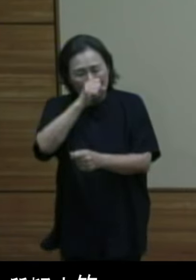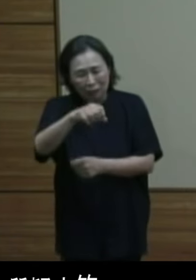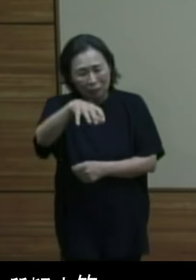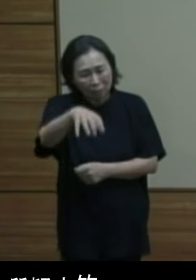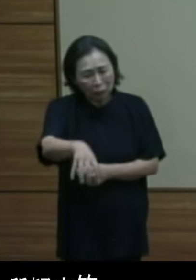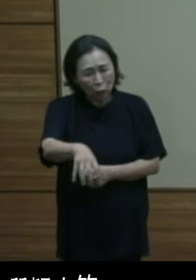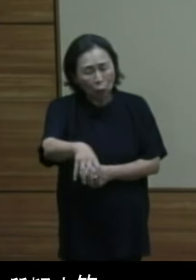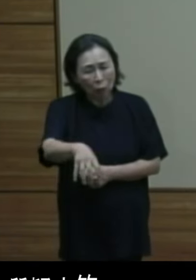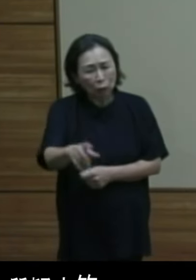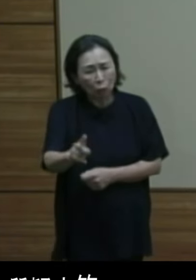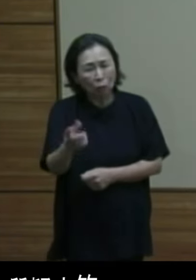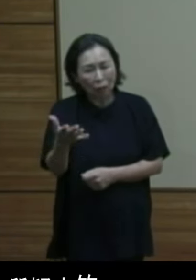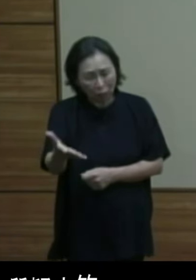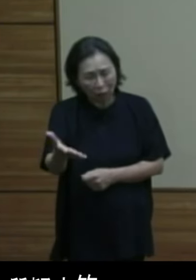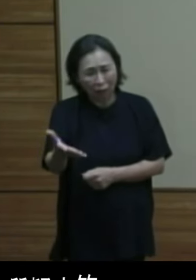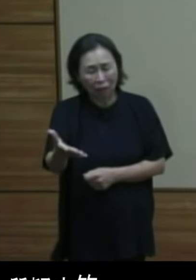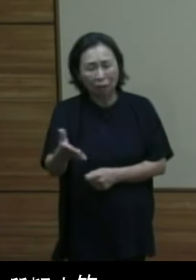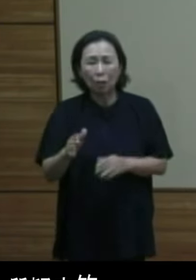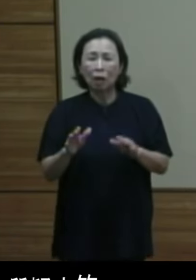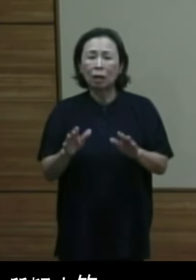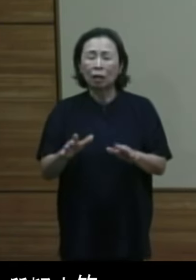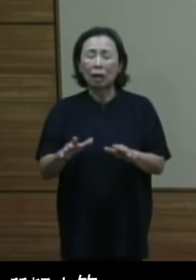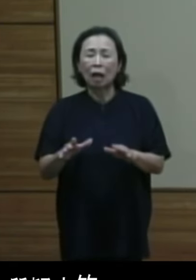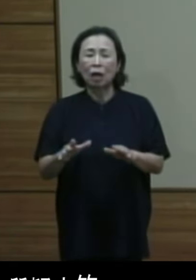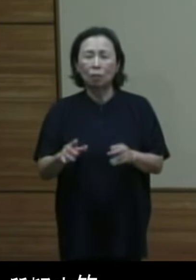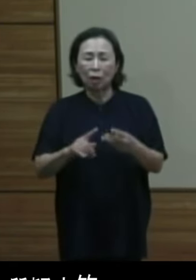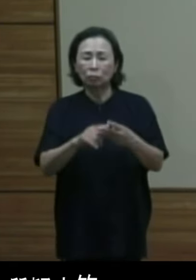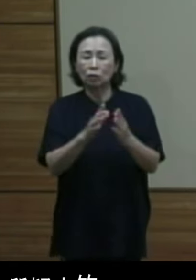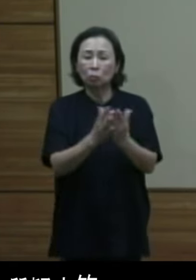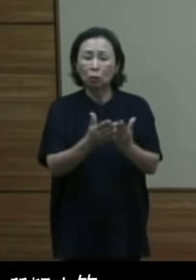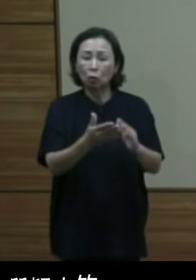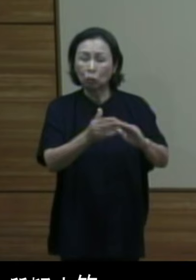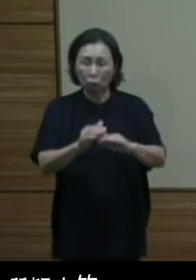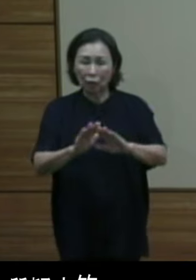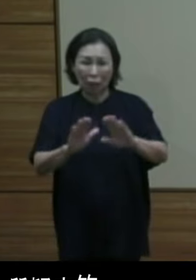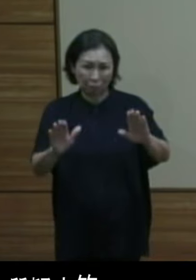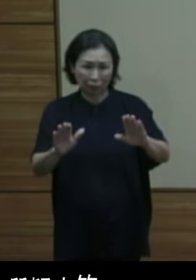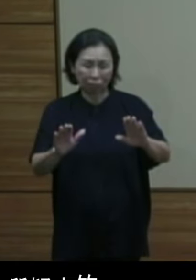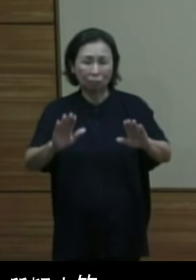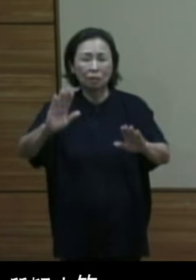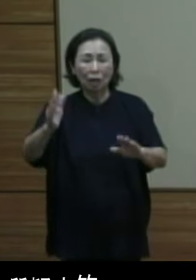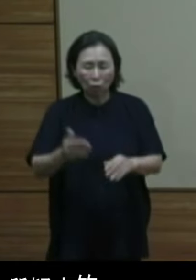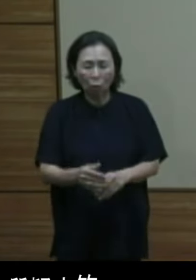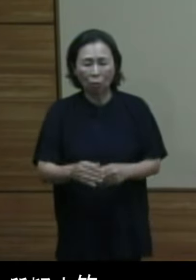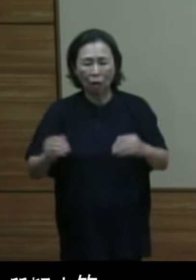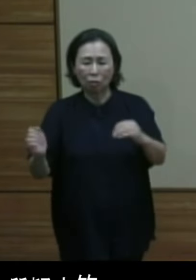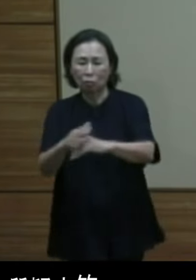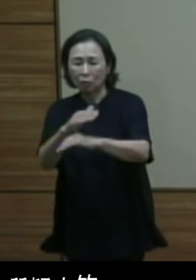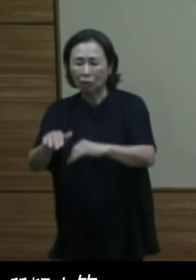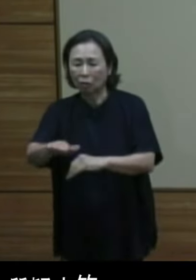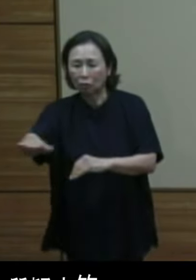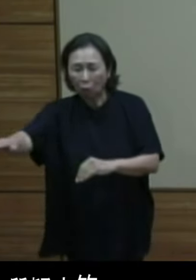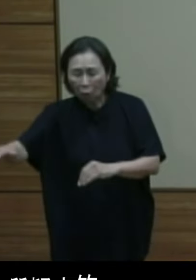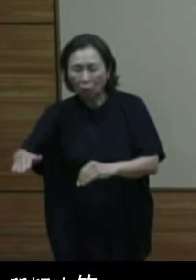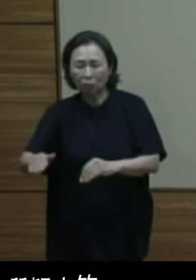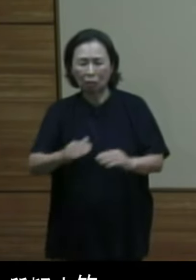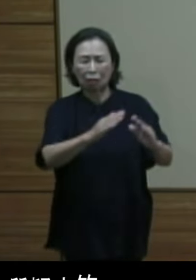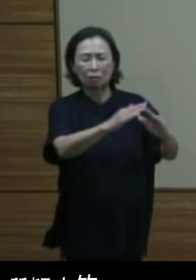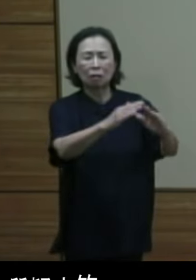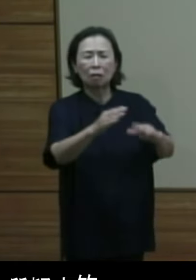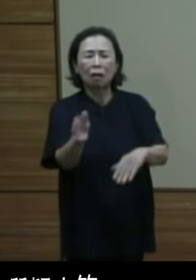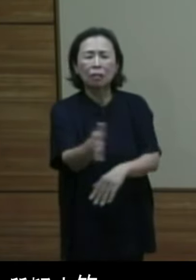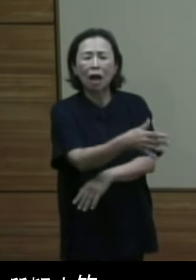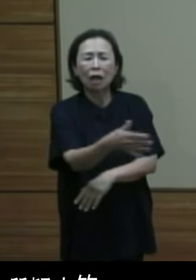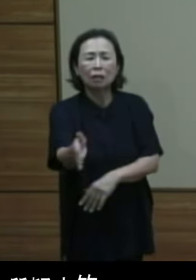を今回串本でやりますけれども、いろんな海岸沿いであったり、できるだけ人家がないようなところで